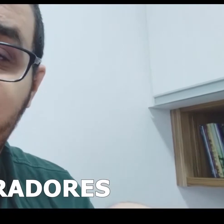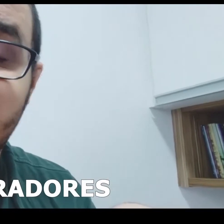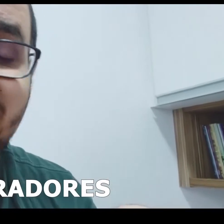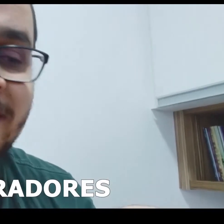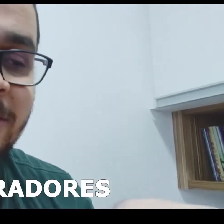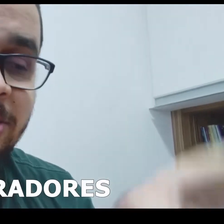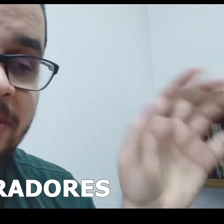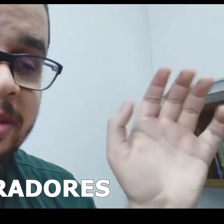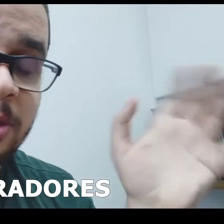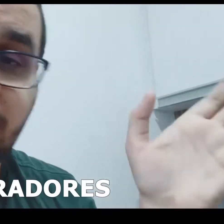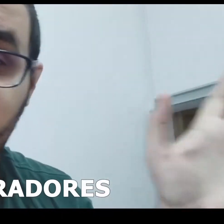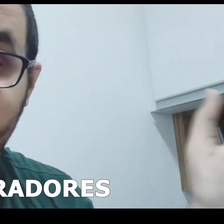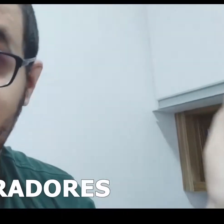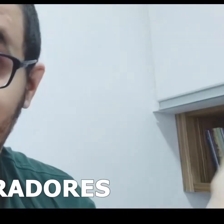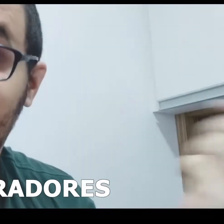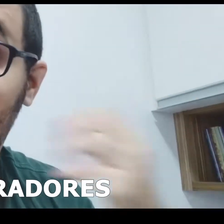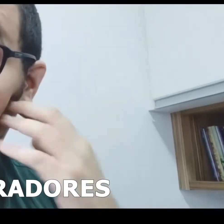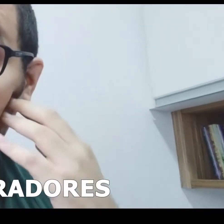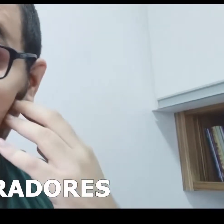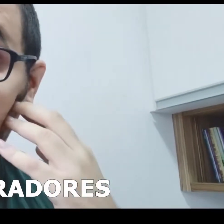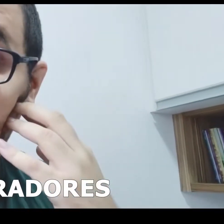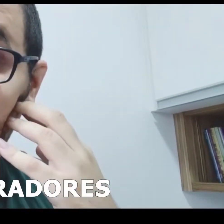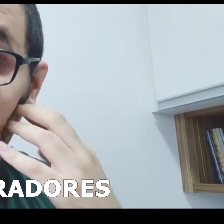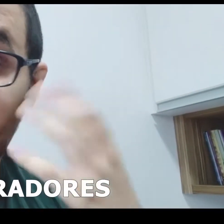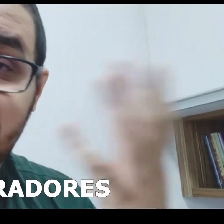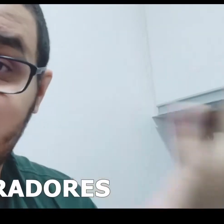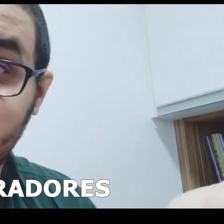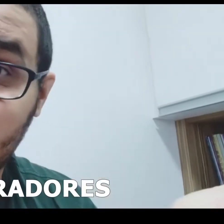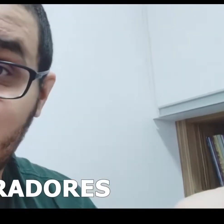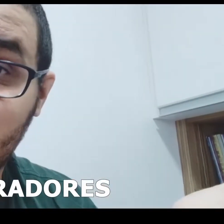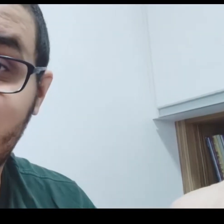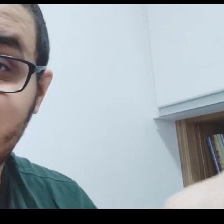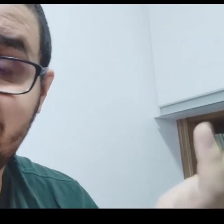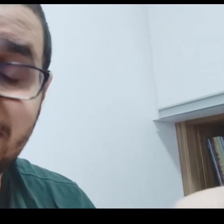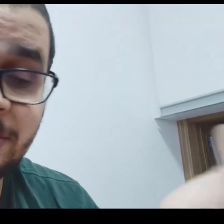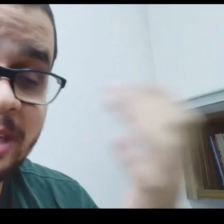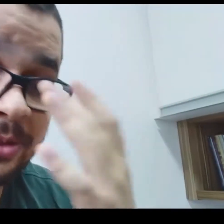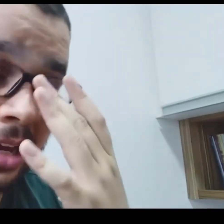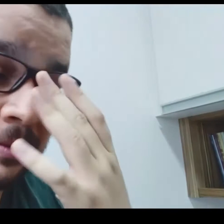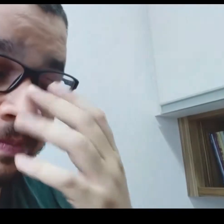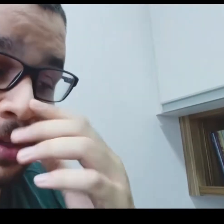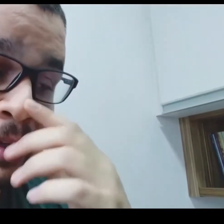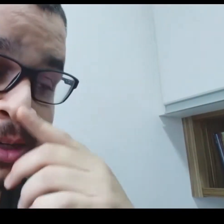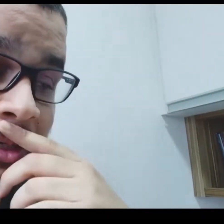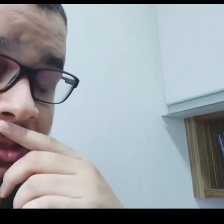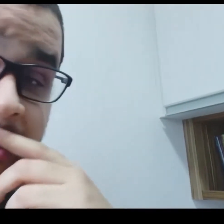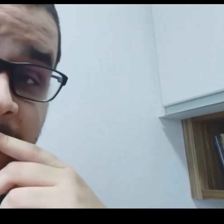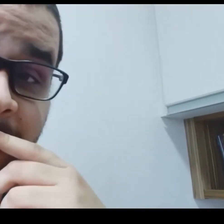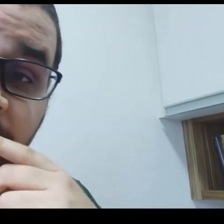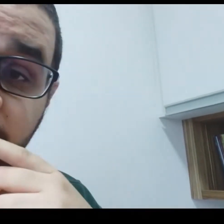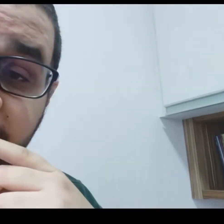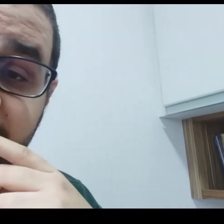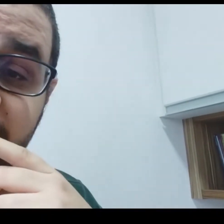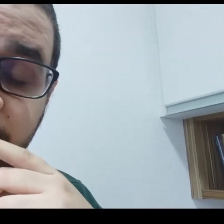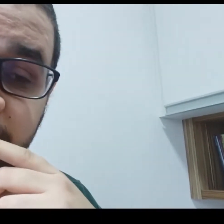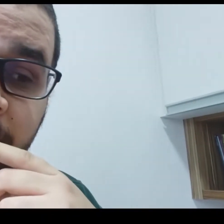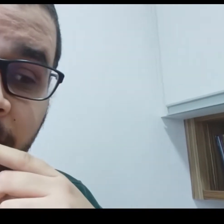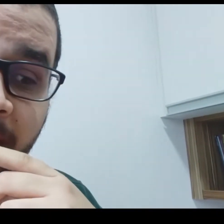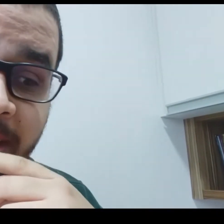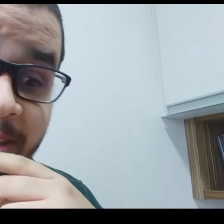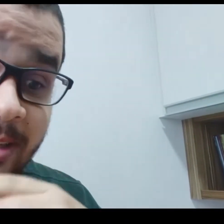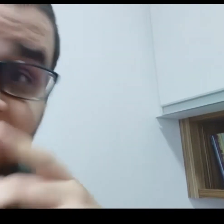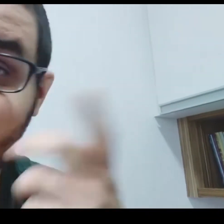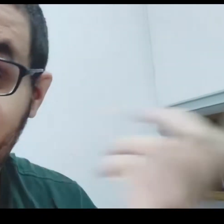com os jovens. Os jovens subiam no mezanino e eram atendidos pelos colportores, que os ajudavam. E eu tive uma conversa com o